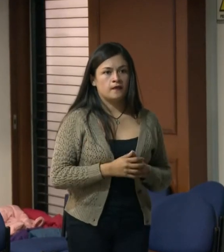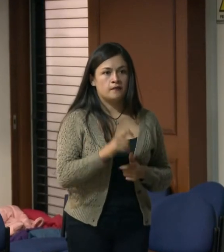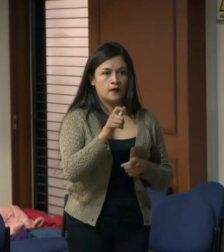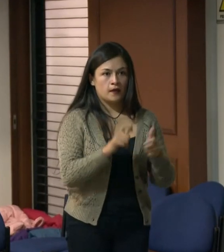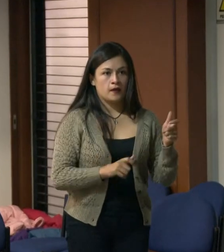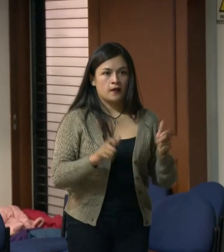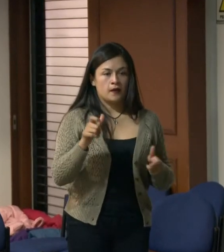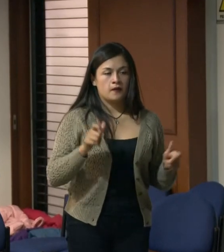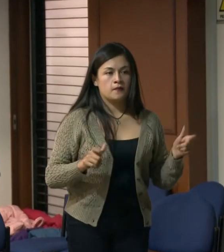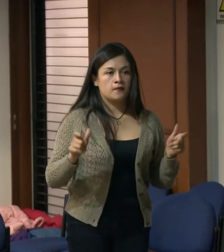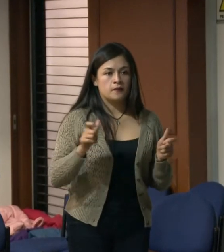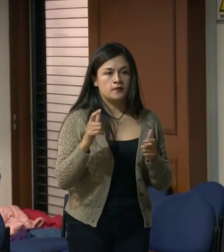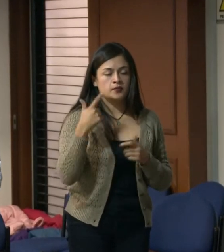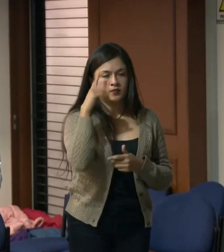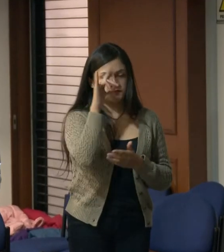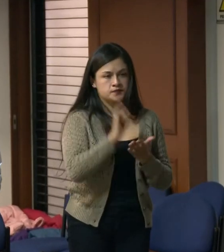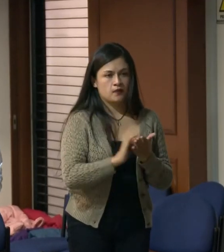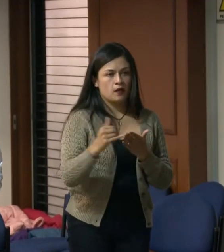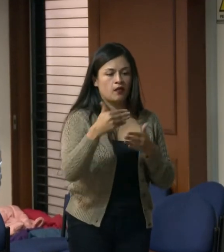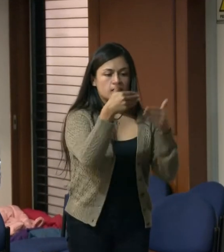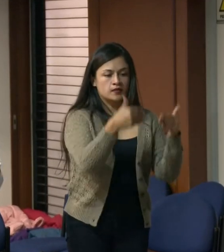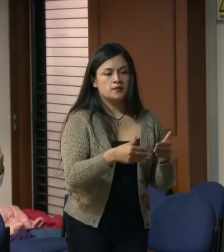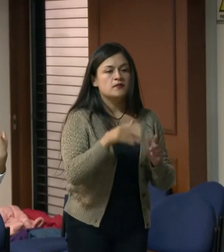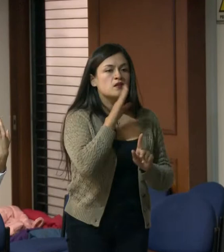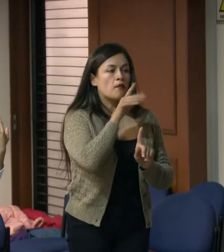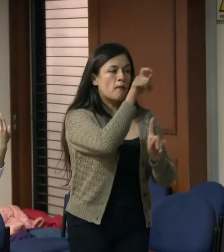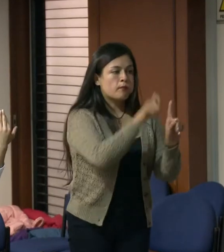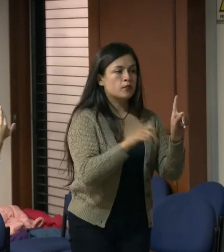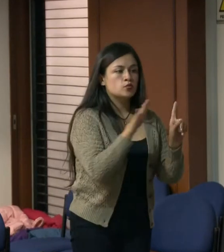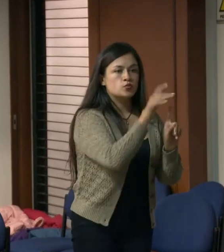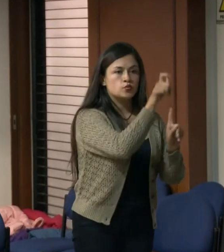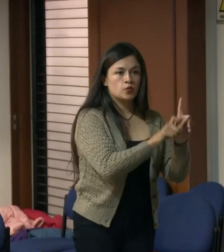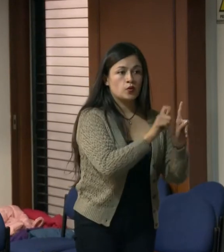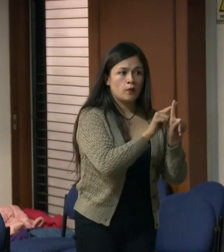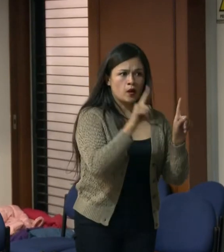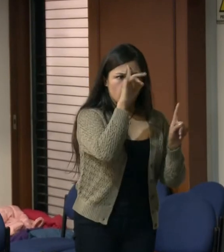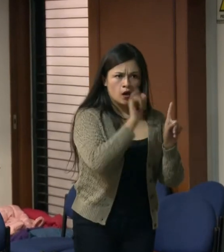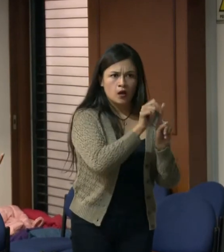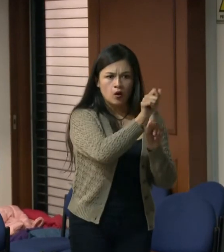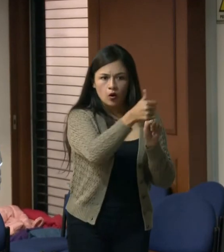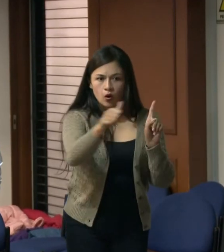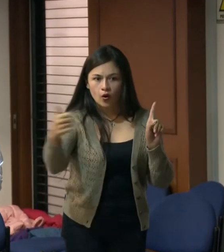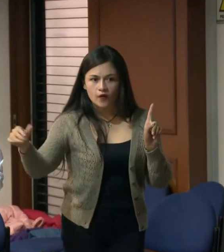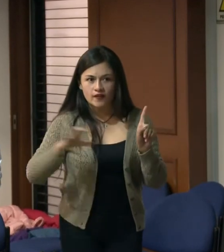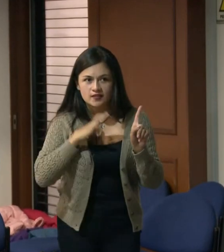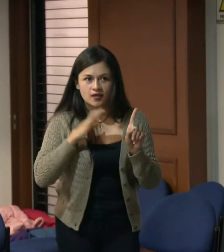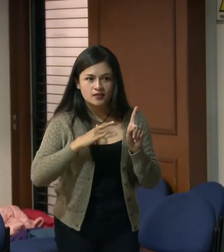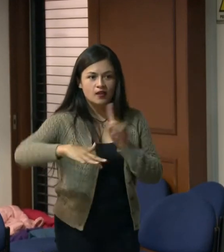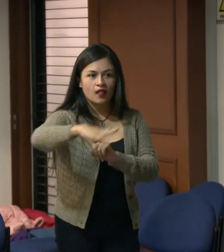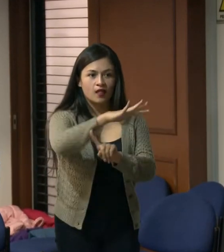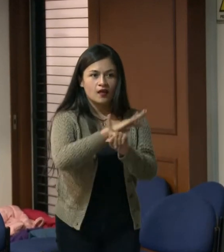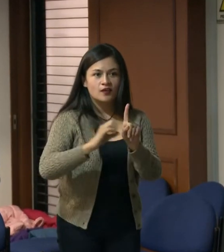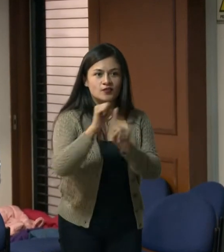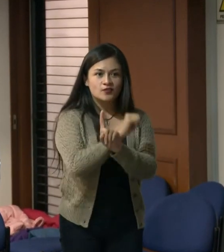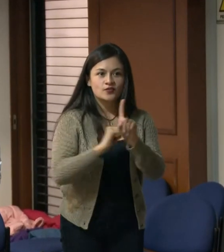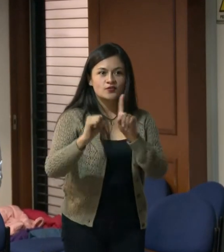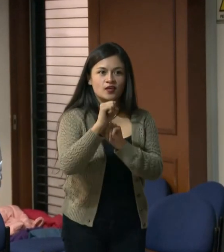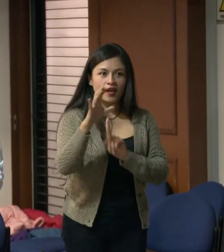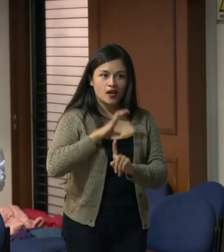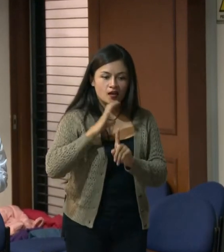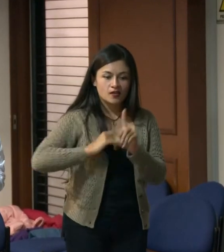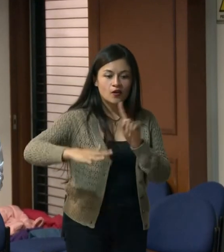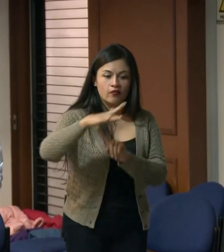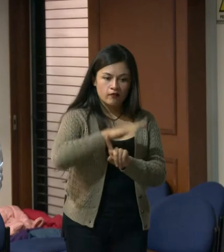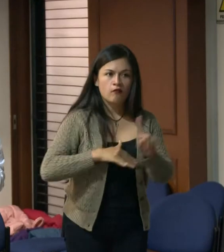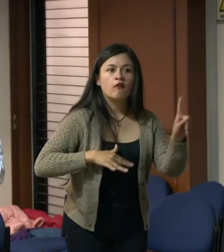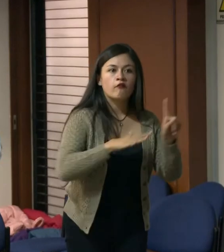Consideraban que la discapacidad estaba en el sujeto y no consideraban que hay otros factores del contexto que también influyen y que también generan